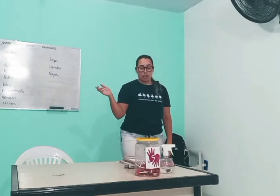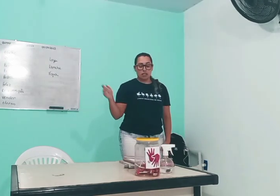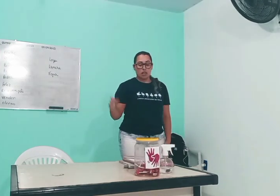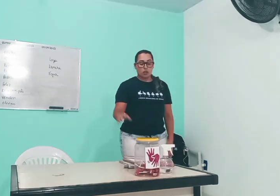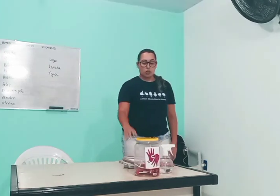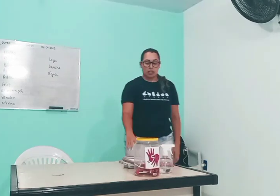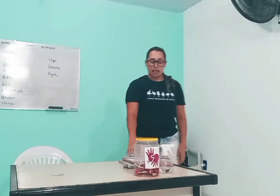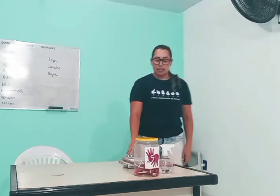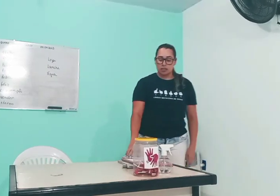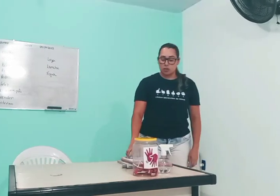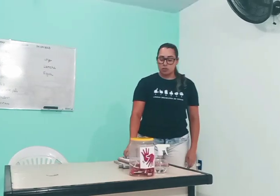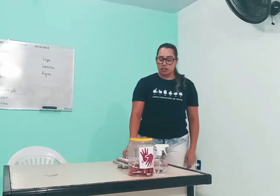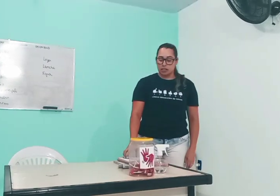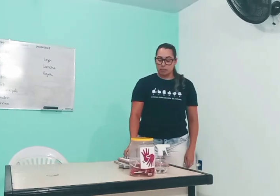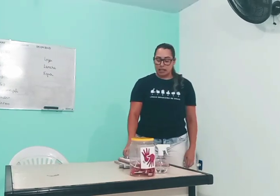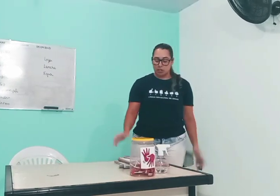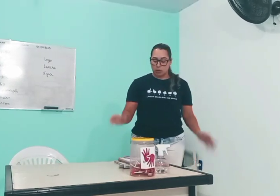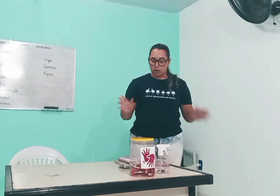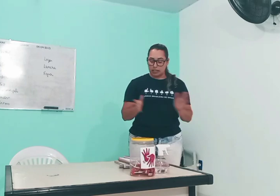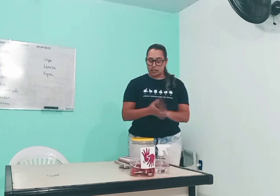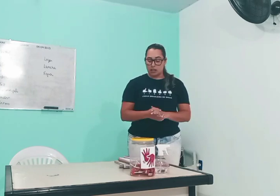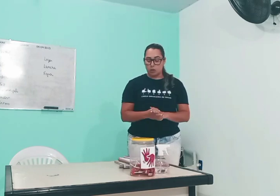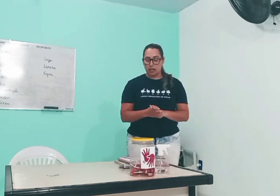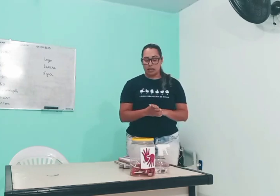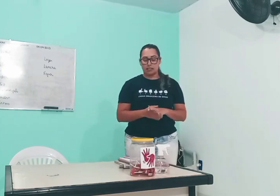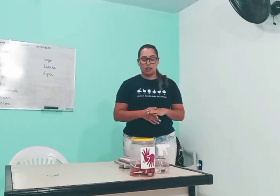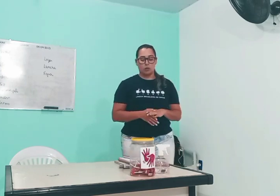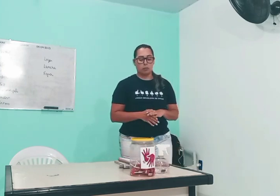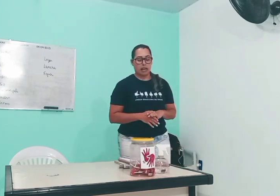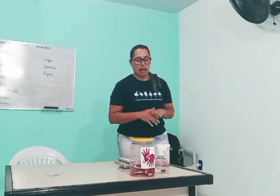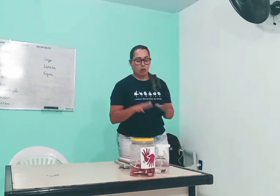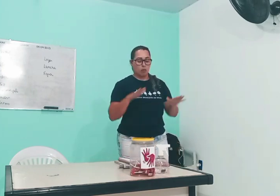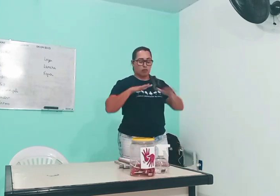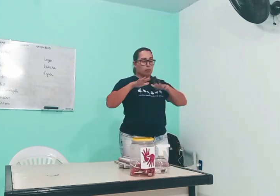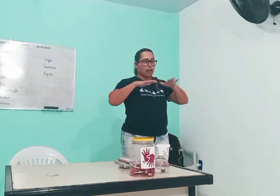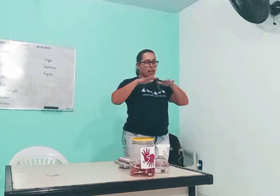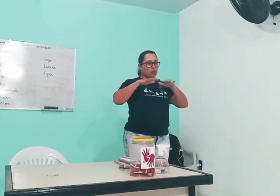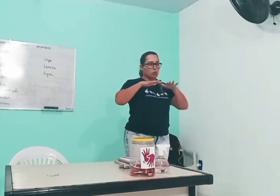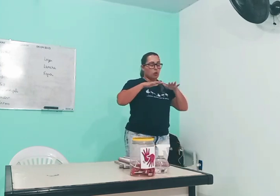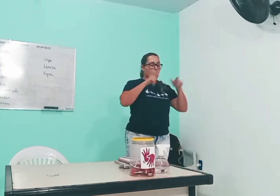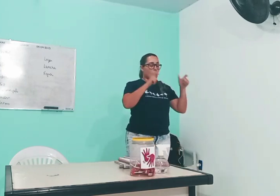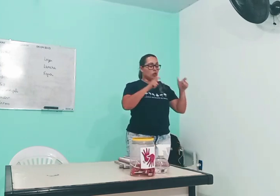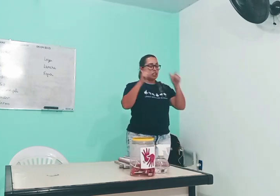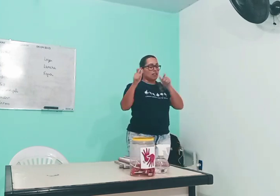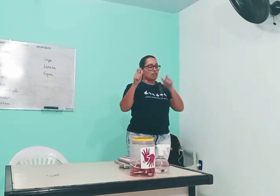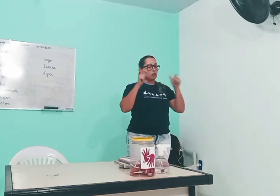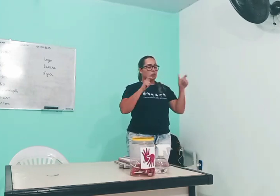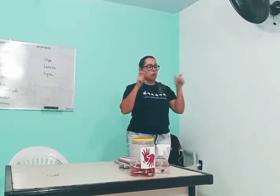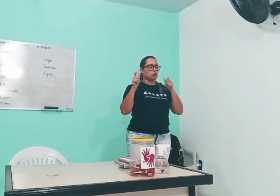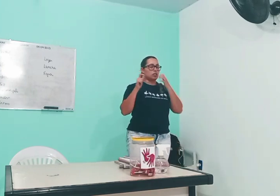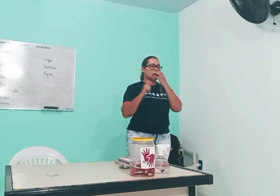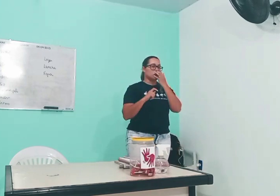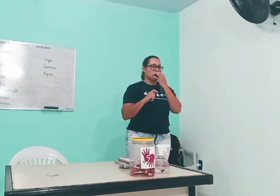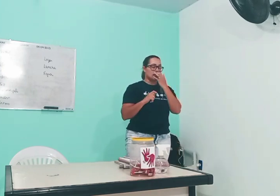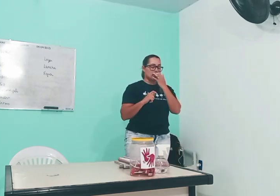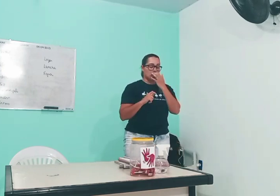vocês, só que esses são os que mais me chamou a atenção em relação para o movimento, onde que é feito o ponto de